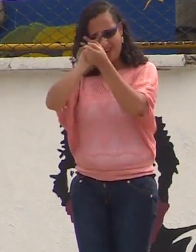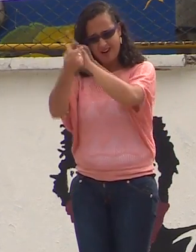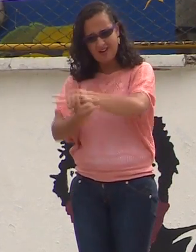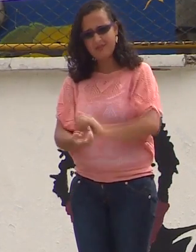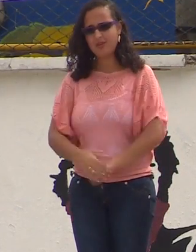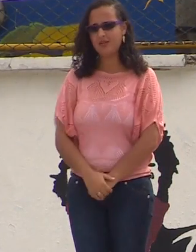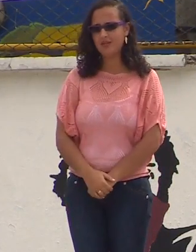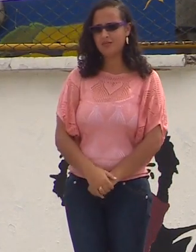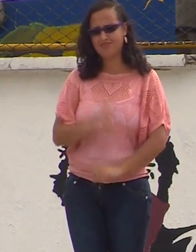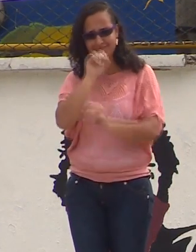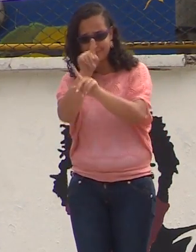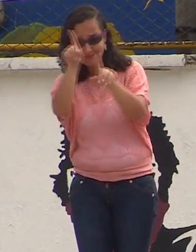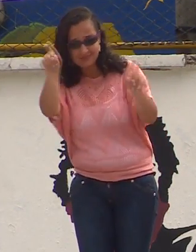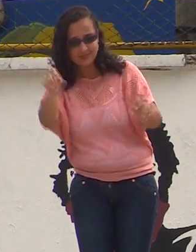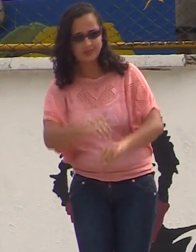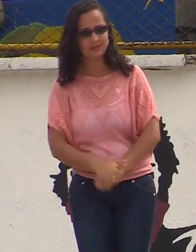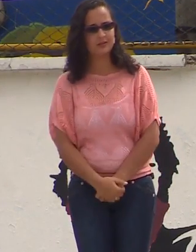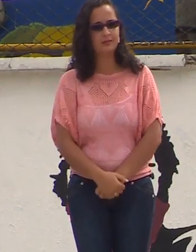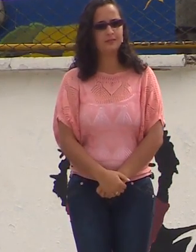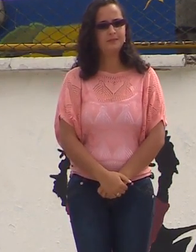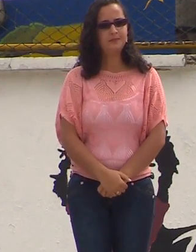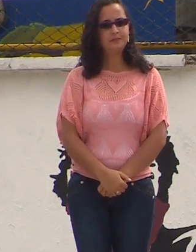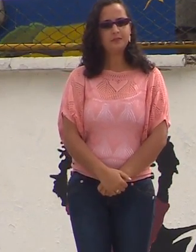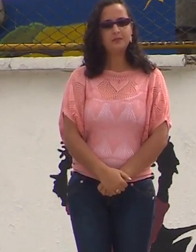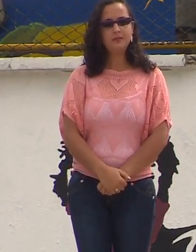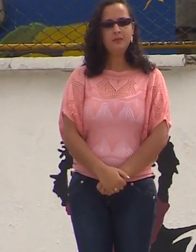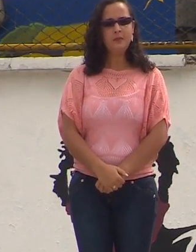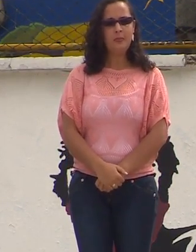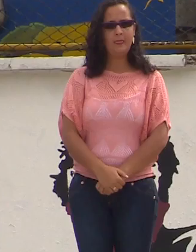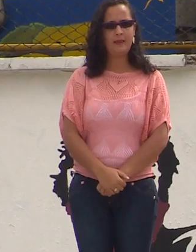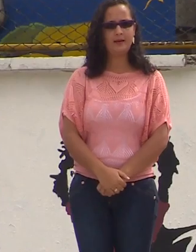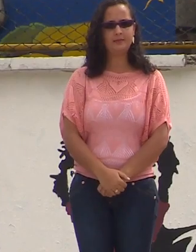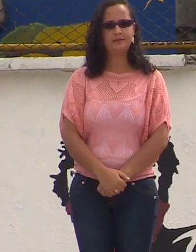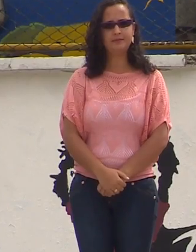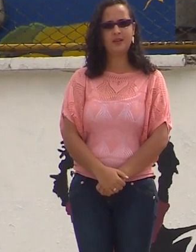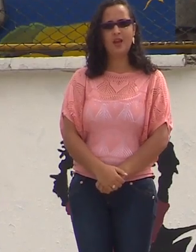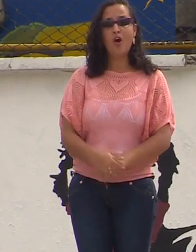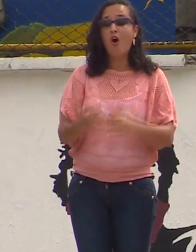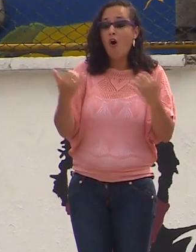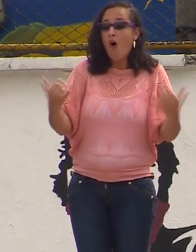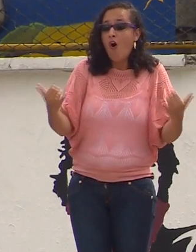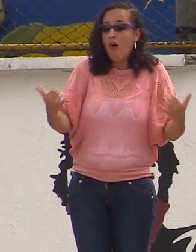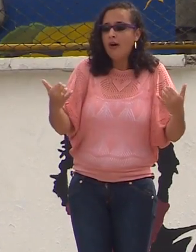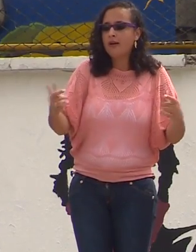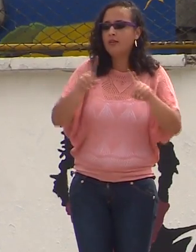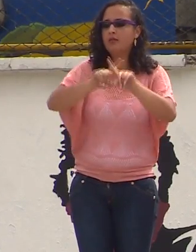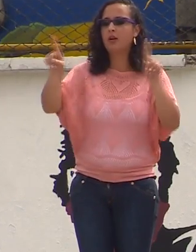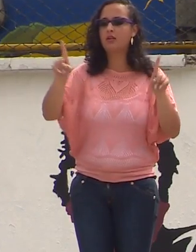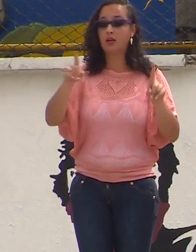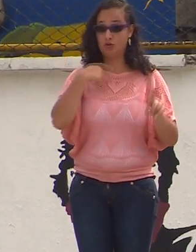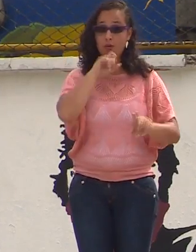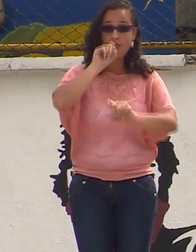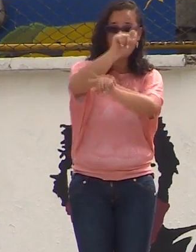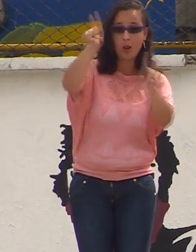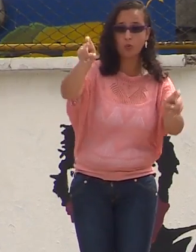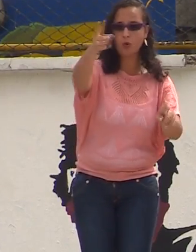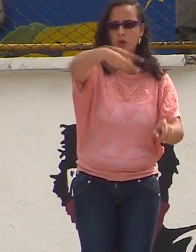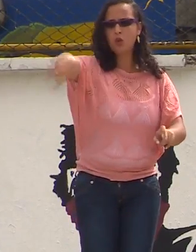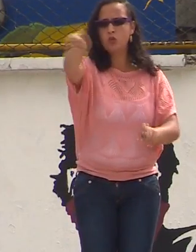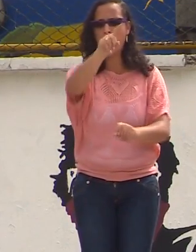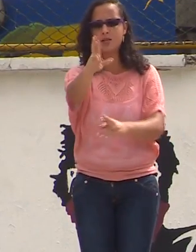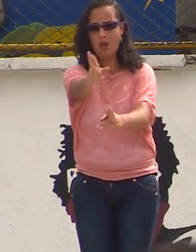Tenemos de frente, por el contrario, una respuesta que devora vidas y